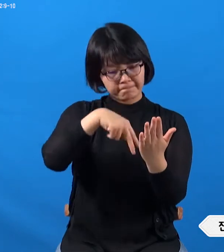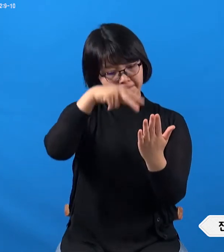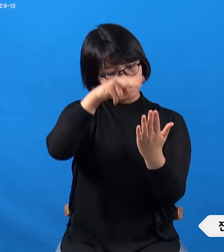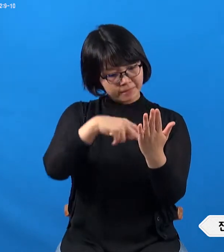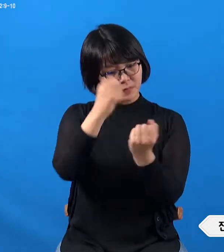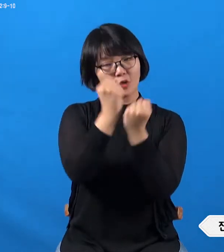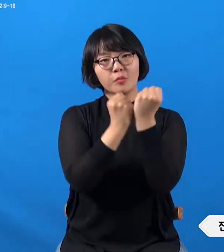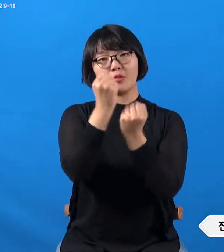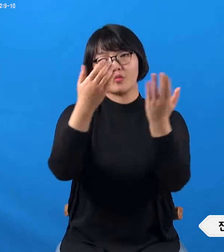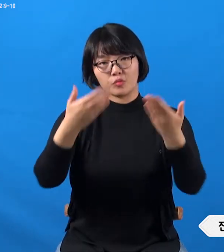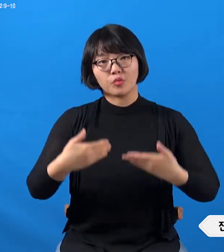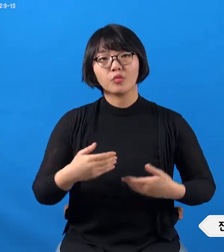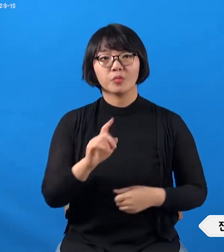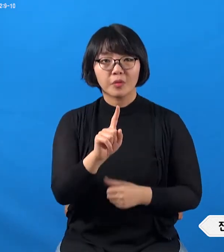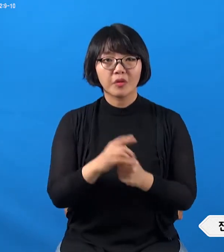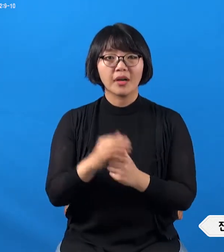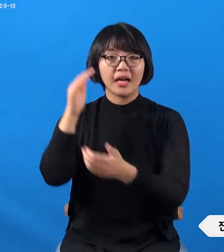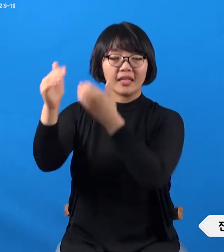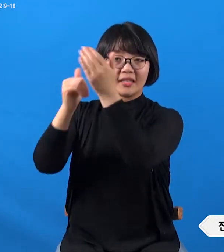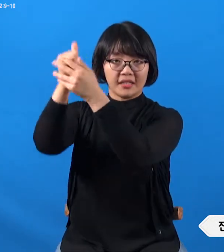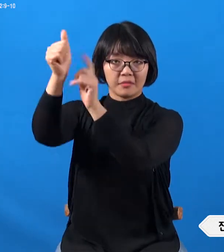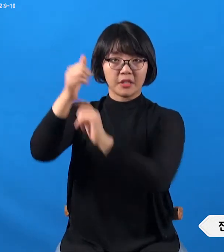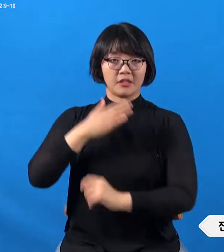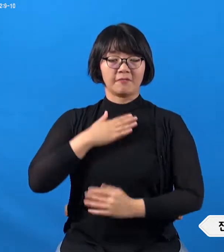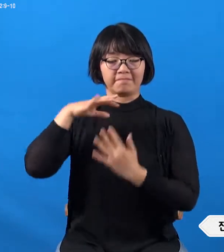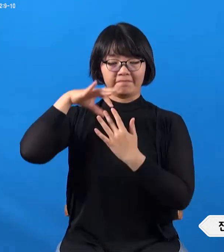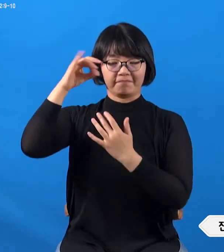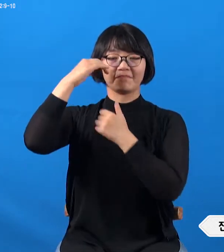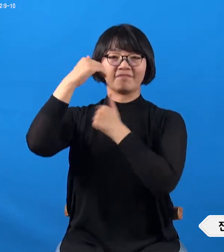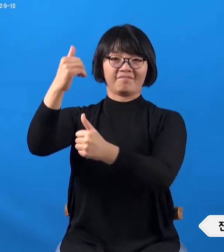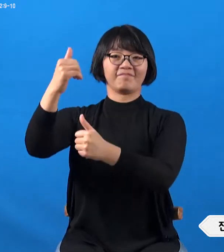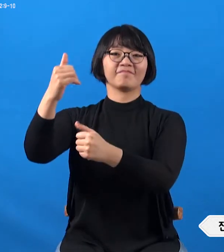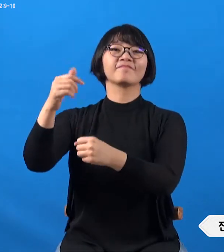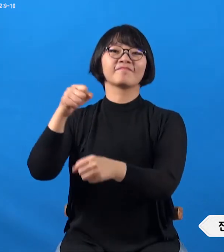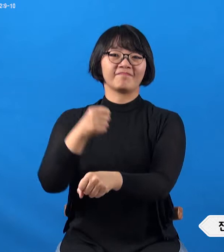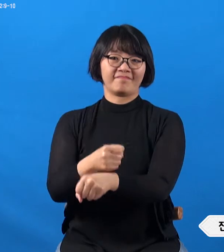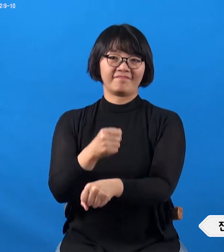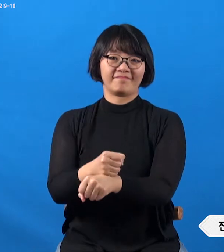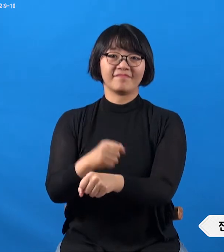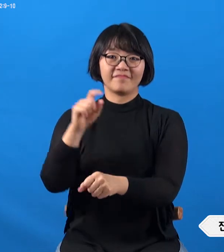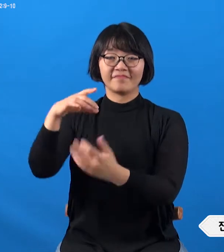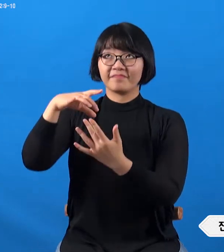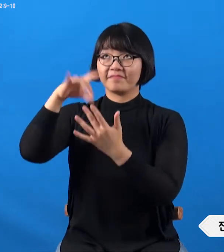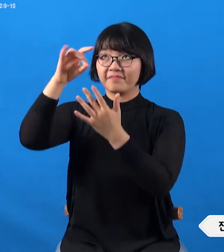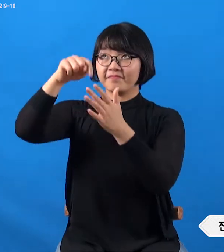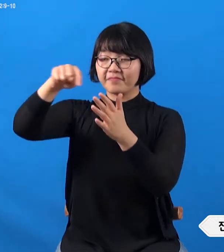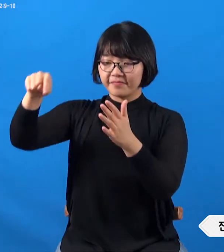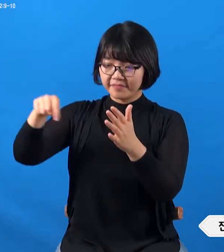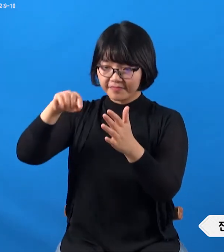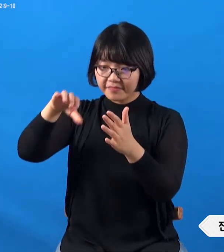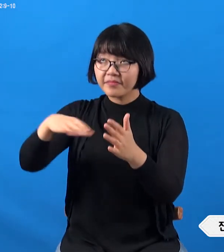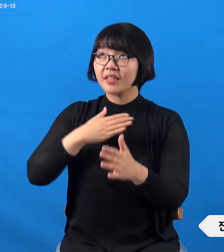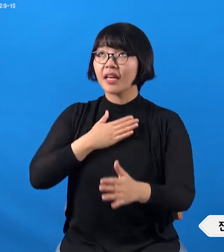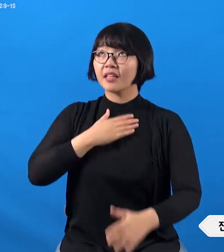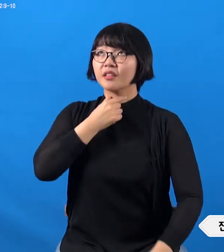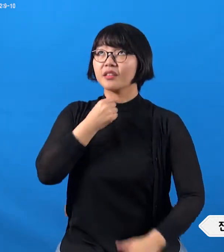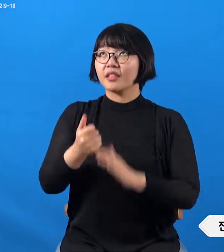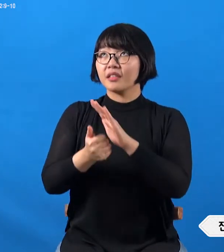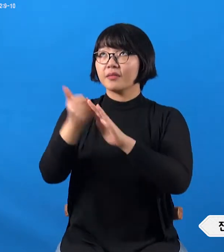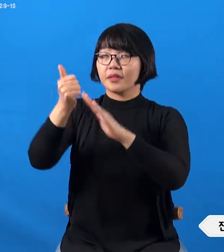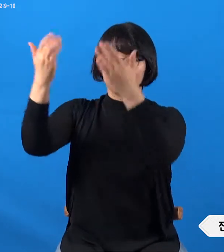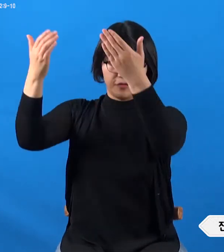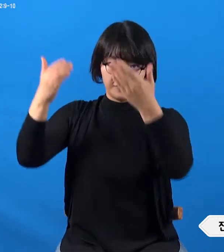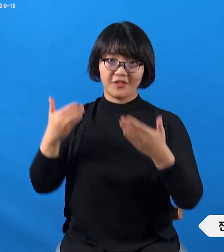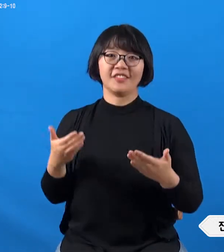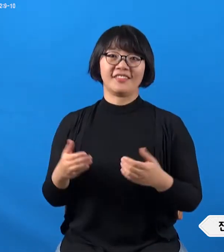가운데 말씀합니다. 하나님이 우리를 택하셨다고, 그 선택하심 가운데 산 소망이